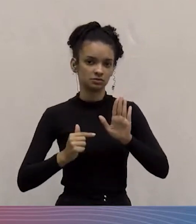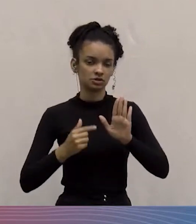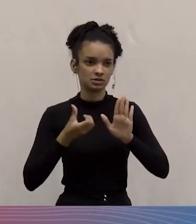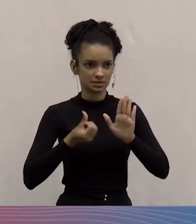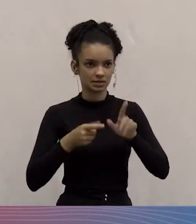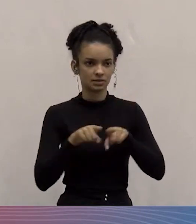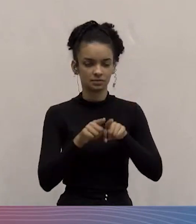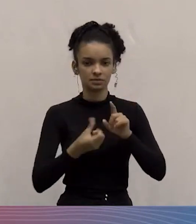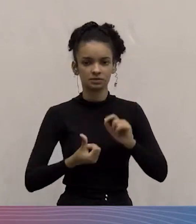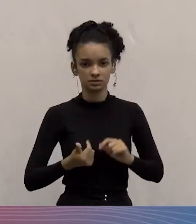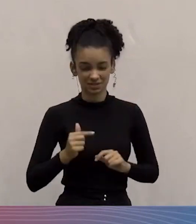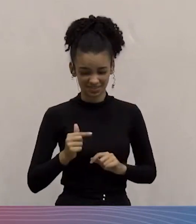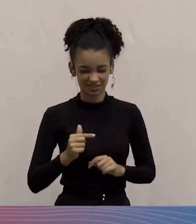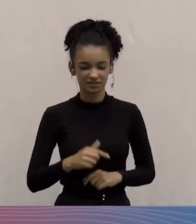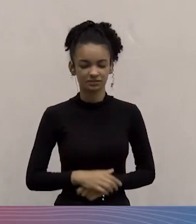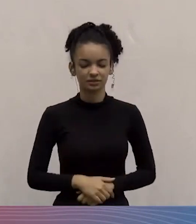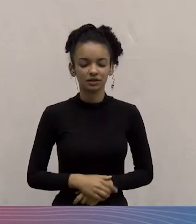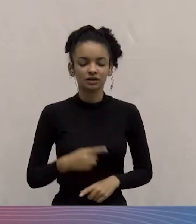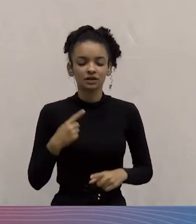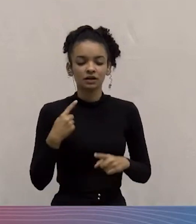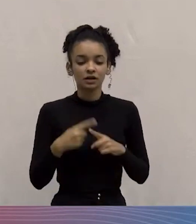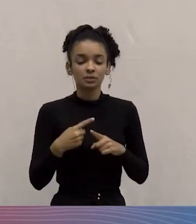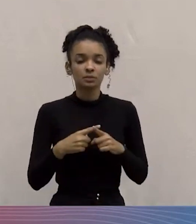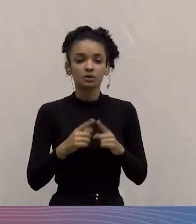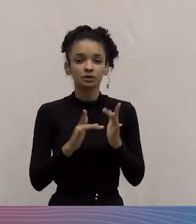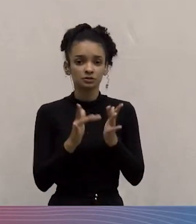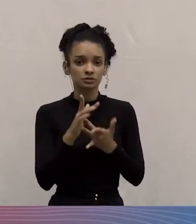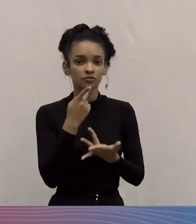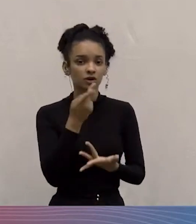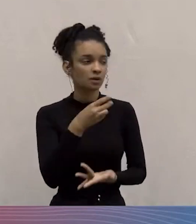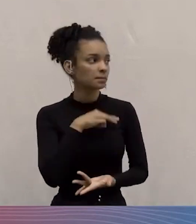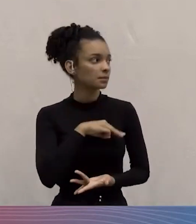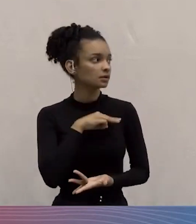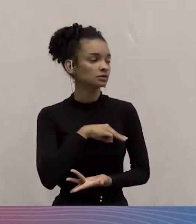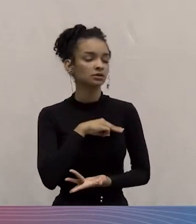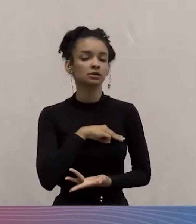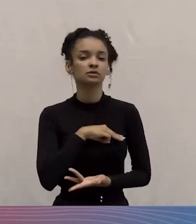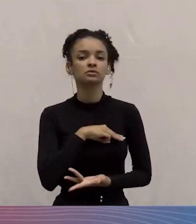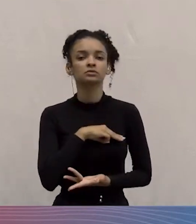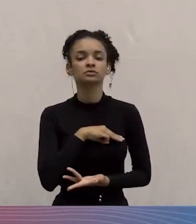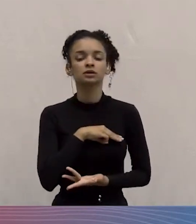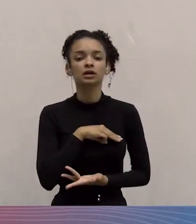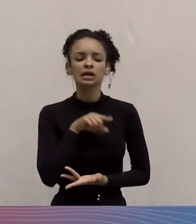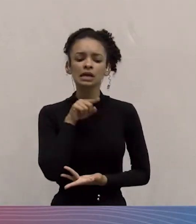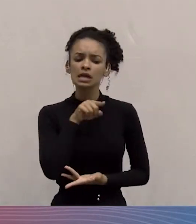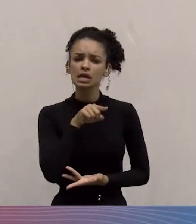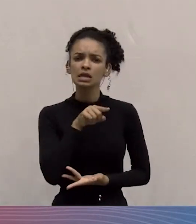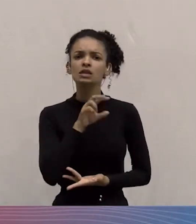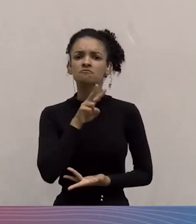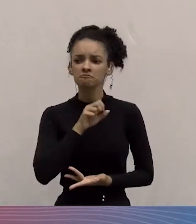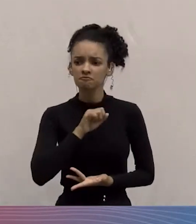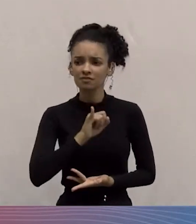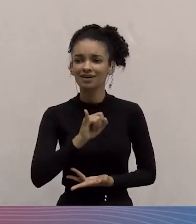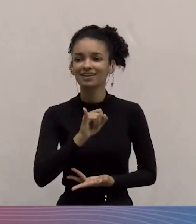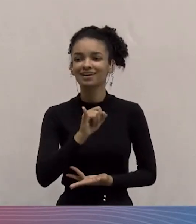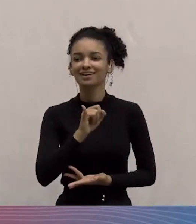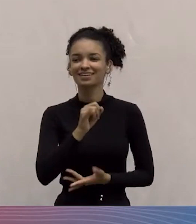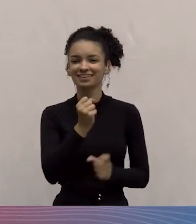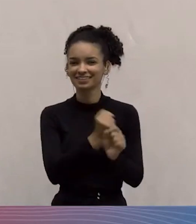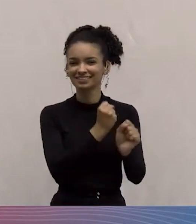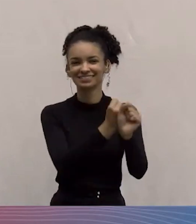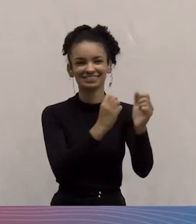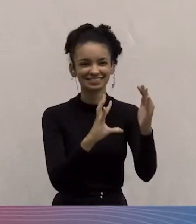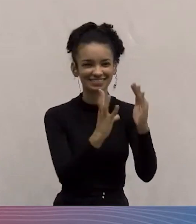Porque Cristo mesmo disse em Mateus 16, 18, de que Ele mesmo irá edificar a sua igreja. E